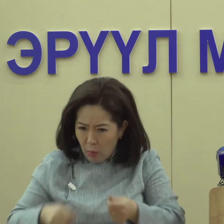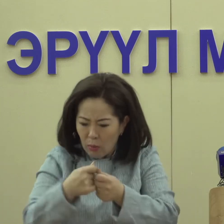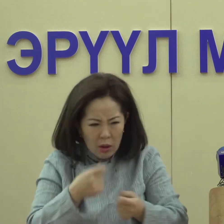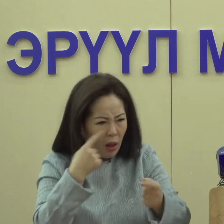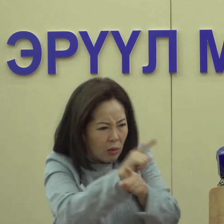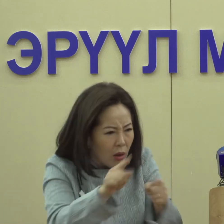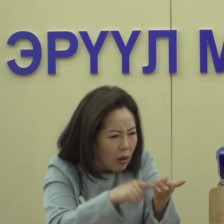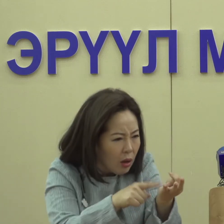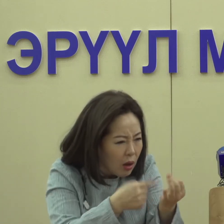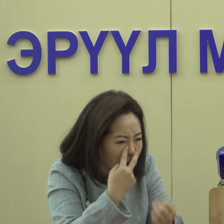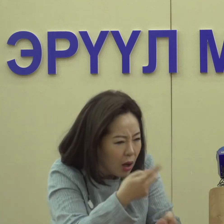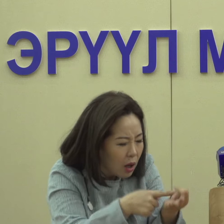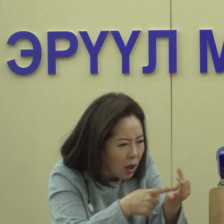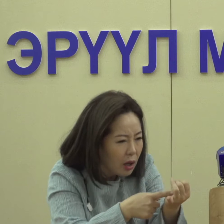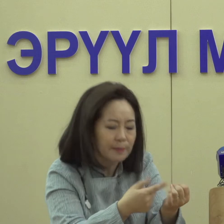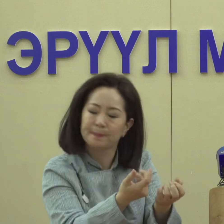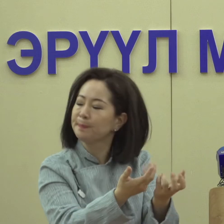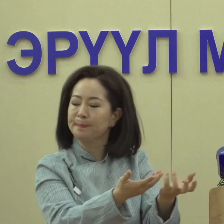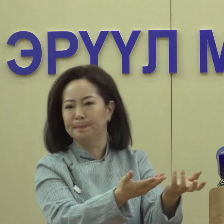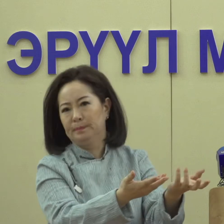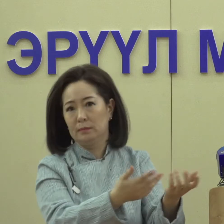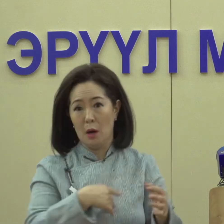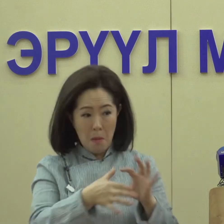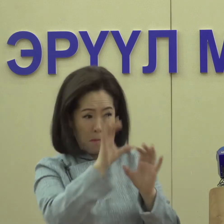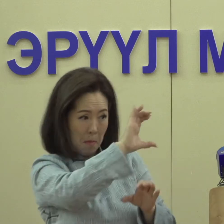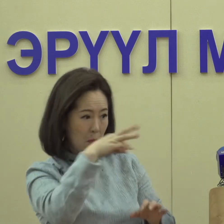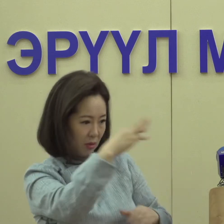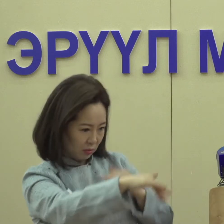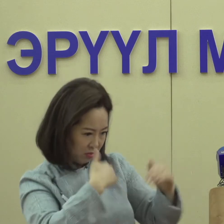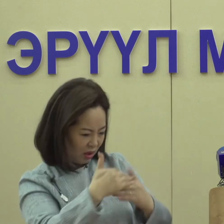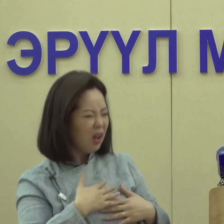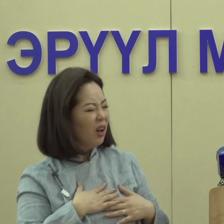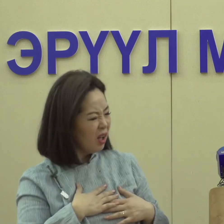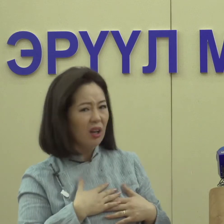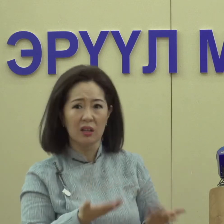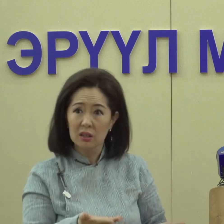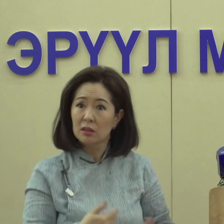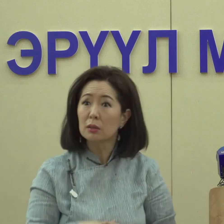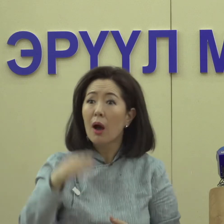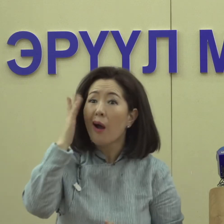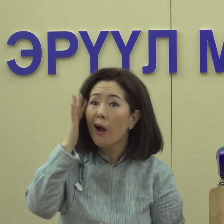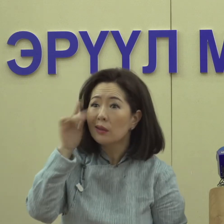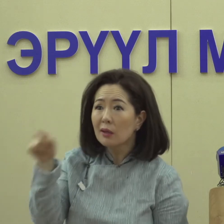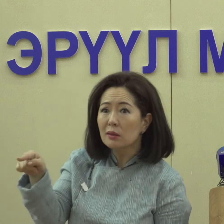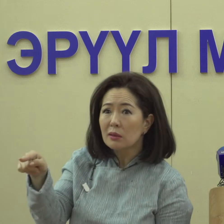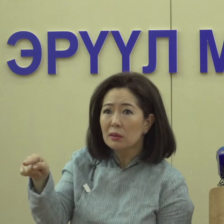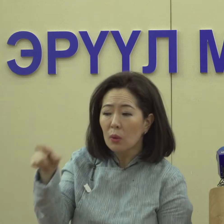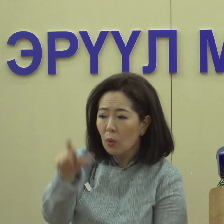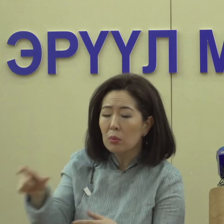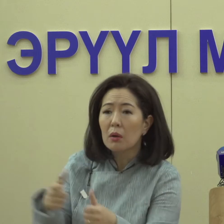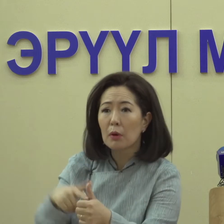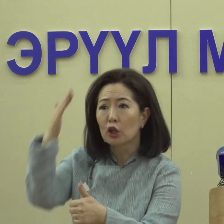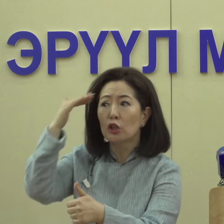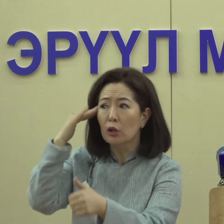тутам гарч ийна гэдэг мэдээллийг бас холбогд байгуулалтаас өгч байгаа. Тэгэхээр гадаад байгаа иргэдийн хувьд бол жишээлбэл солонгост байгаа иргэдийн хувьд